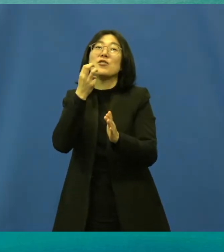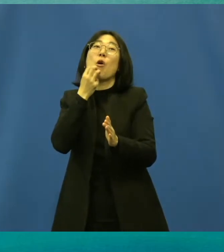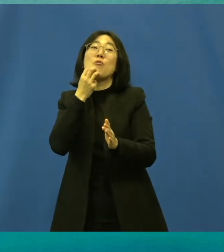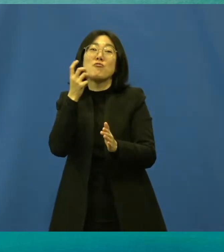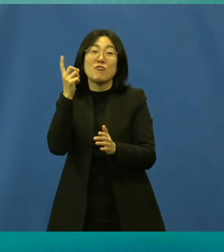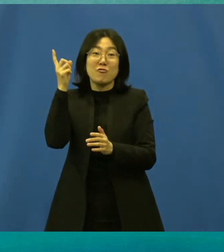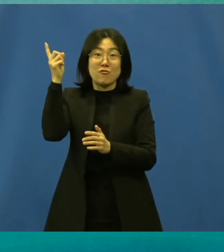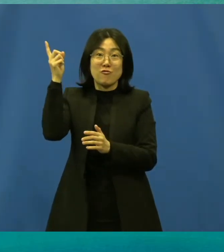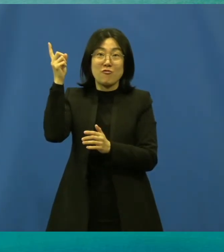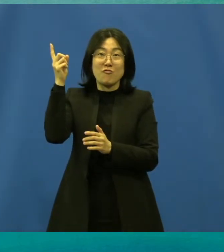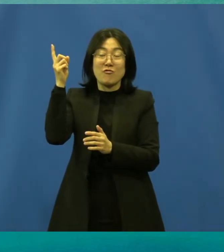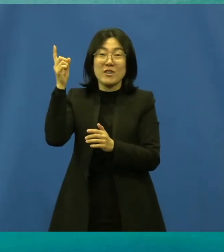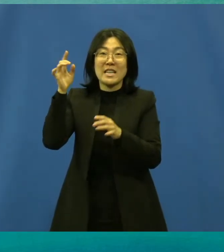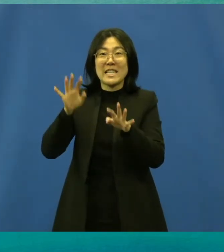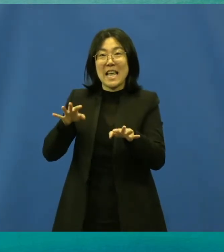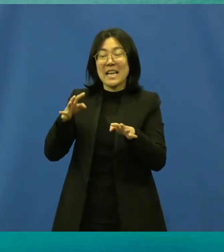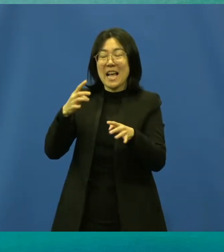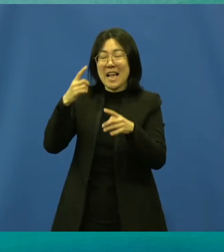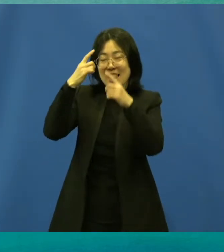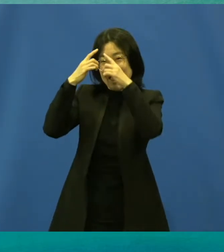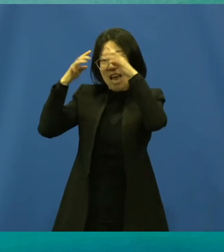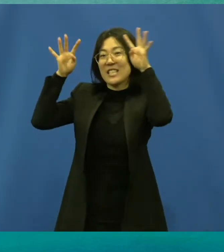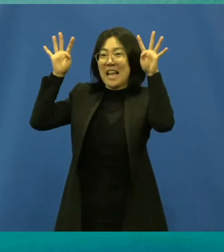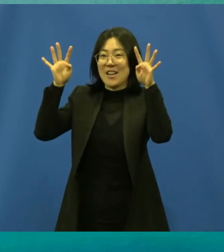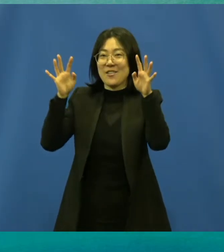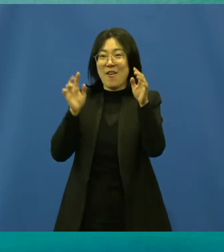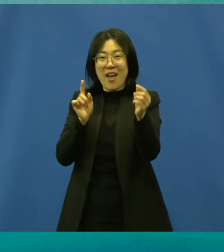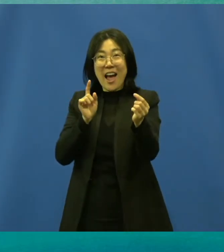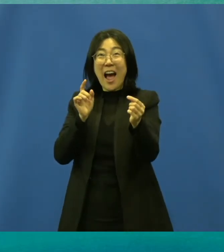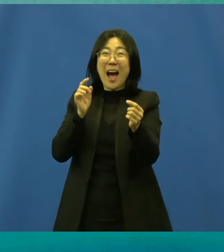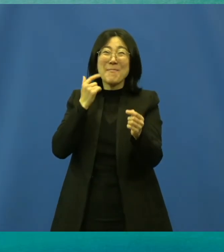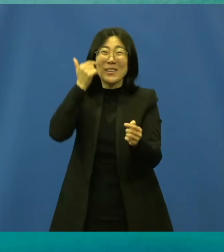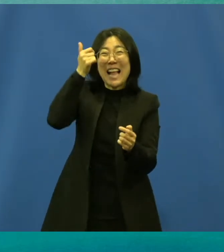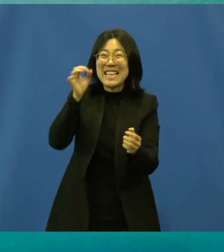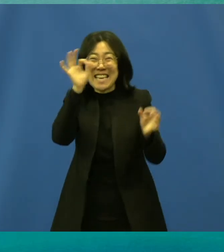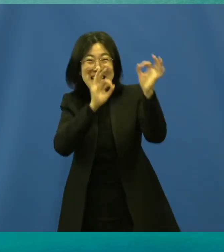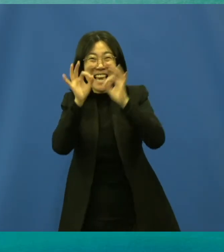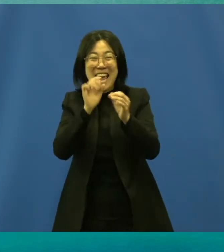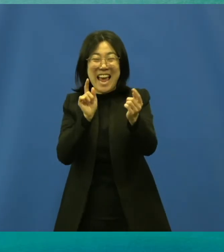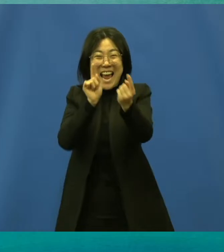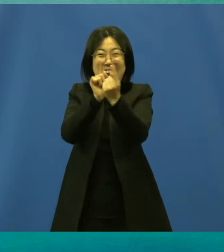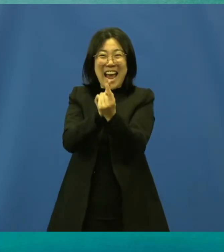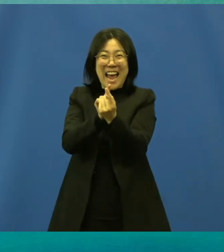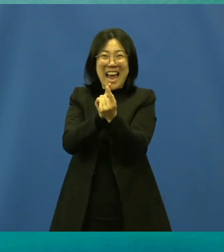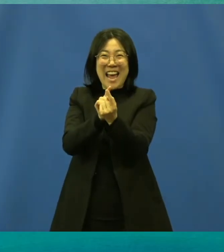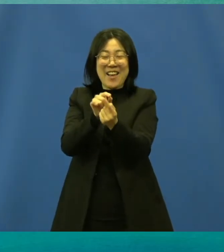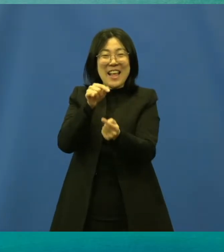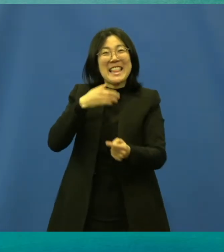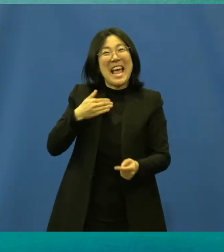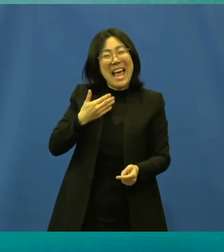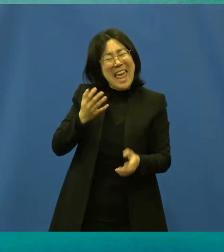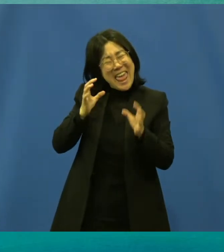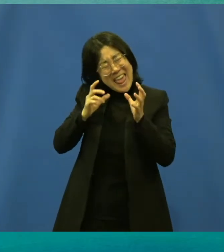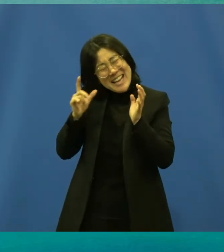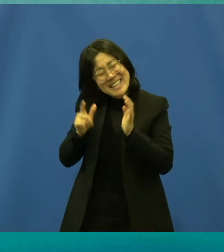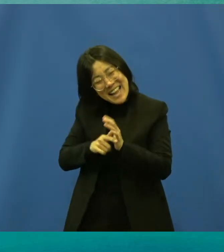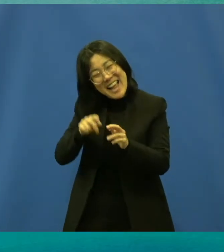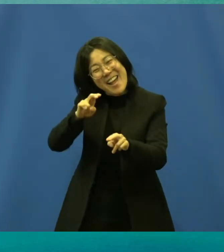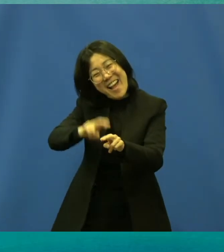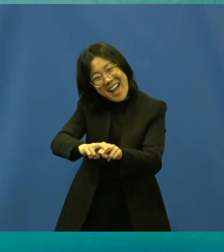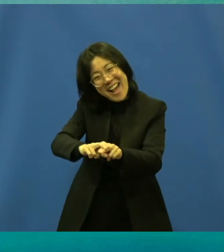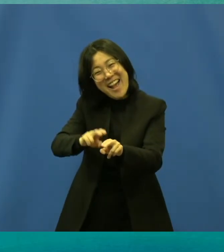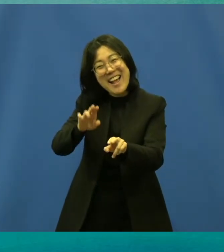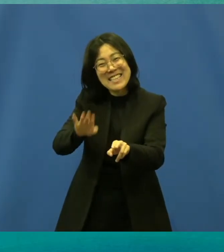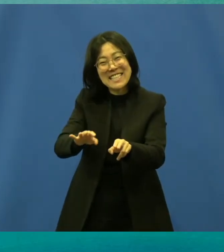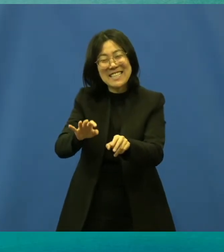대학 4학년이래요. 근데 굉장히 반갑게 인사를 하는데 여기에 앉아있던 친구들인데 벌써